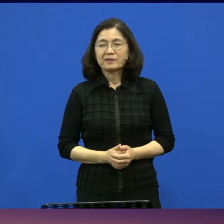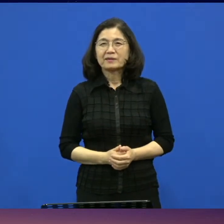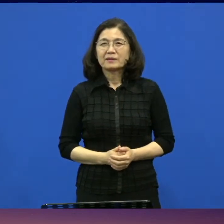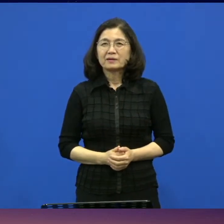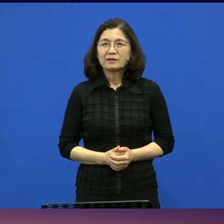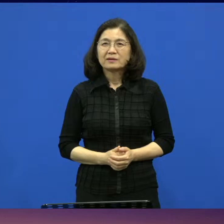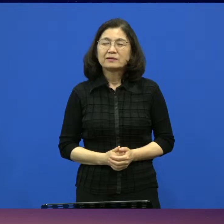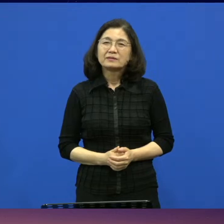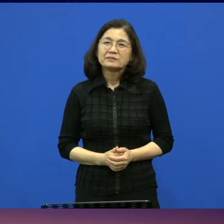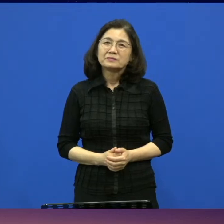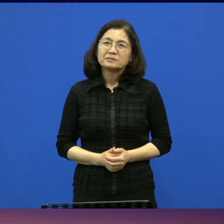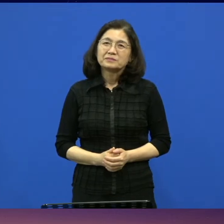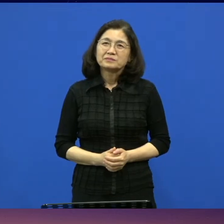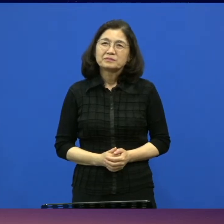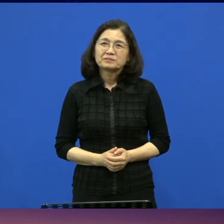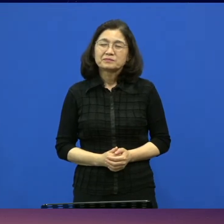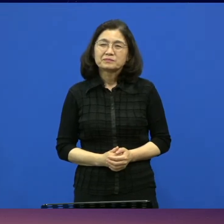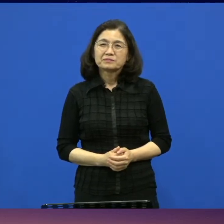교만입니다.